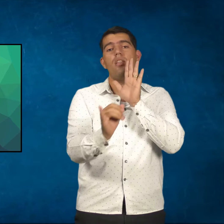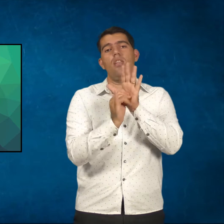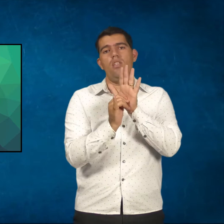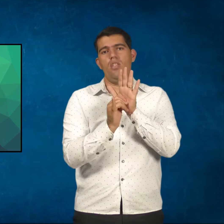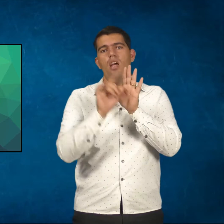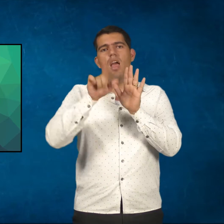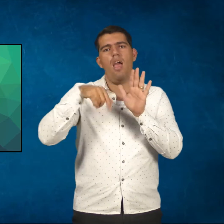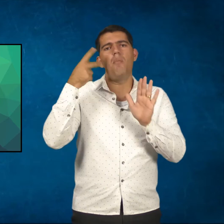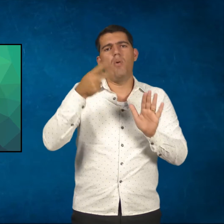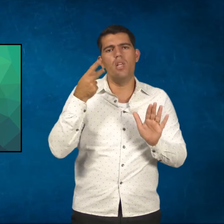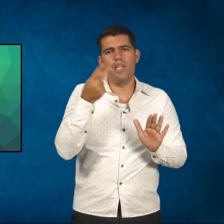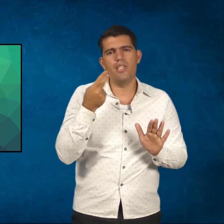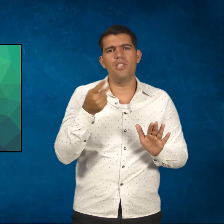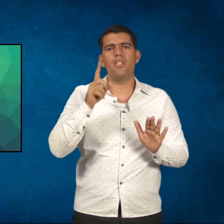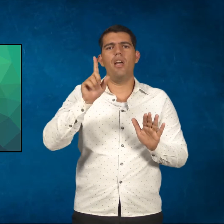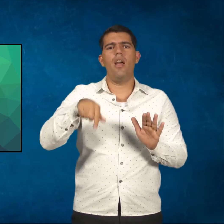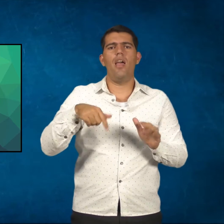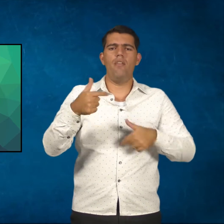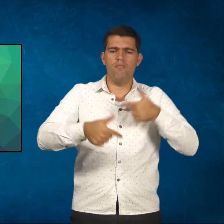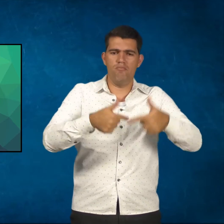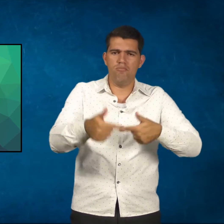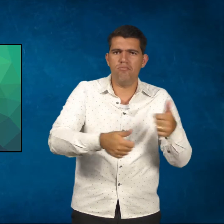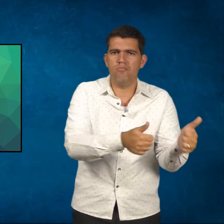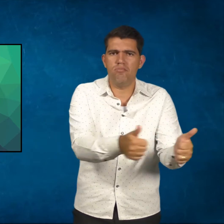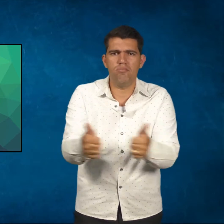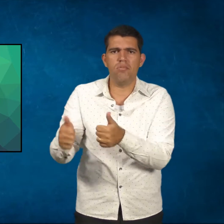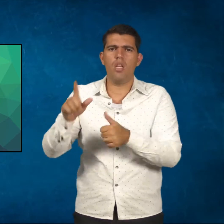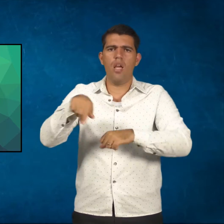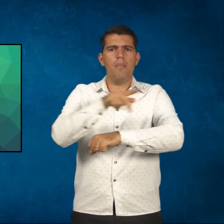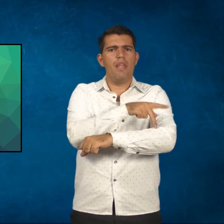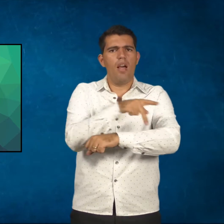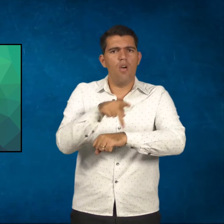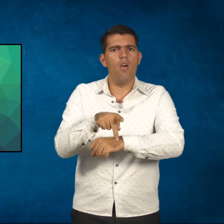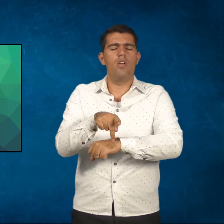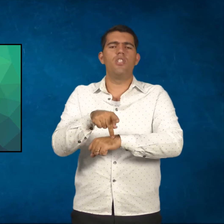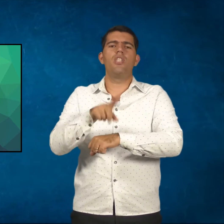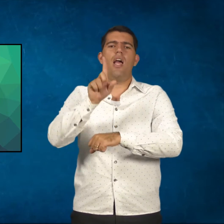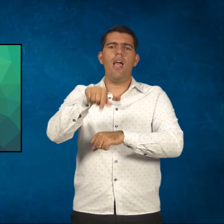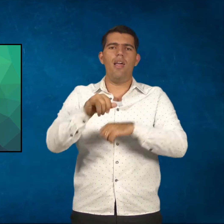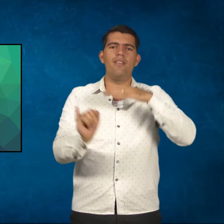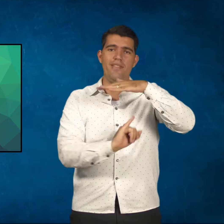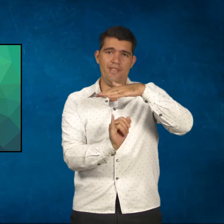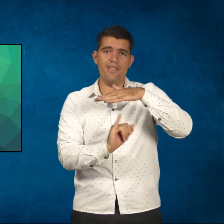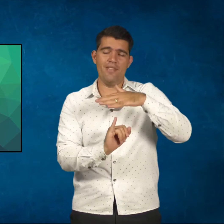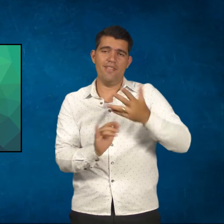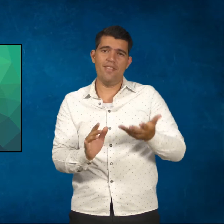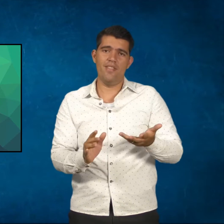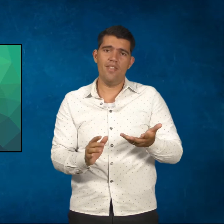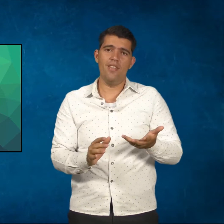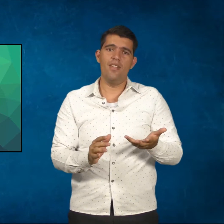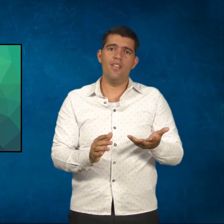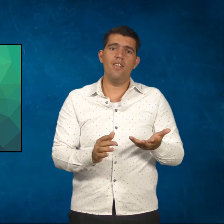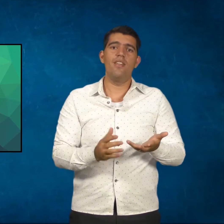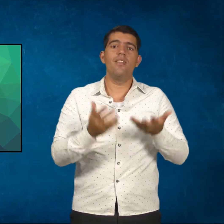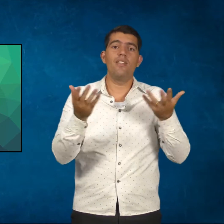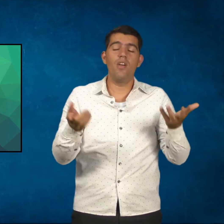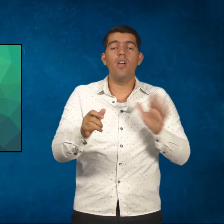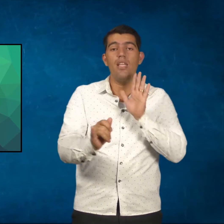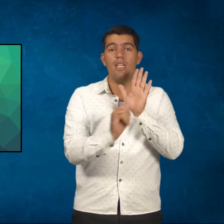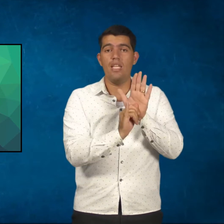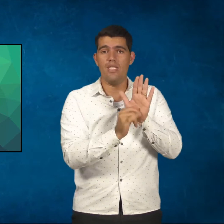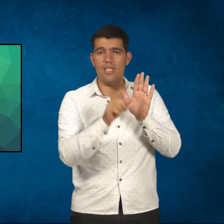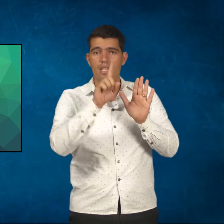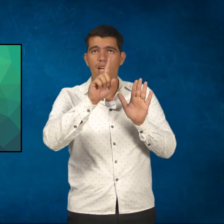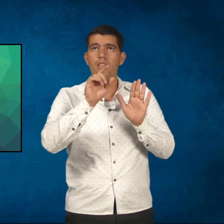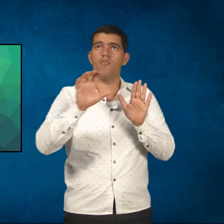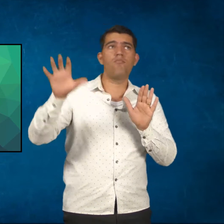que é política, que é operacional, que é pedagógica, que é institucional. Uma identidade